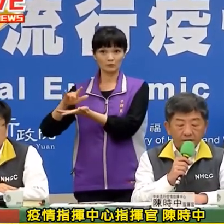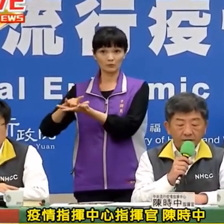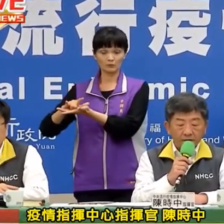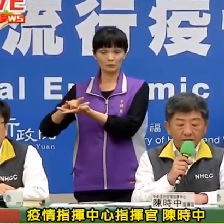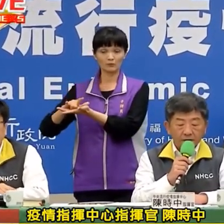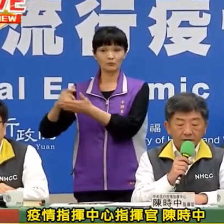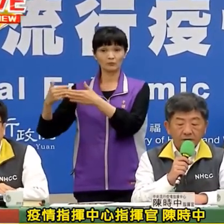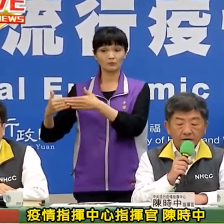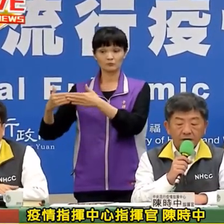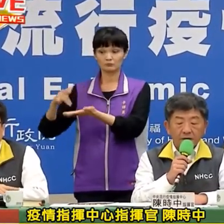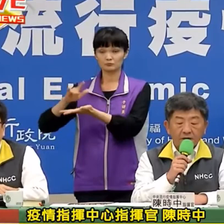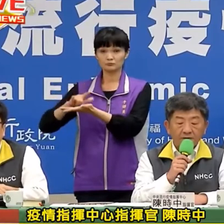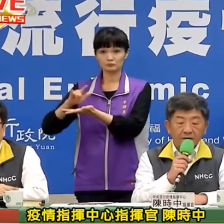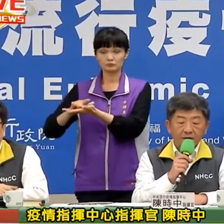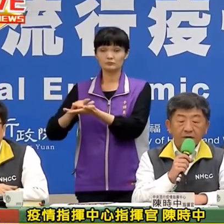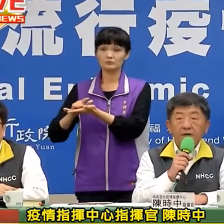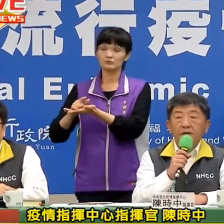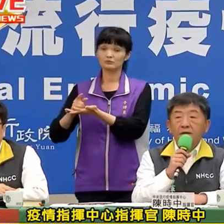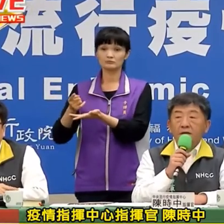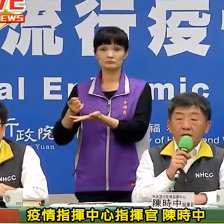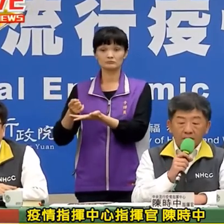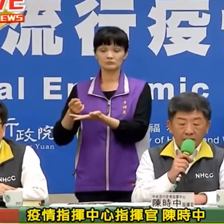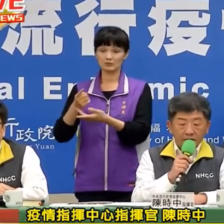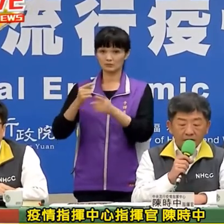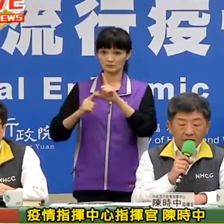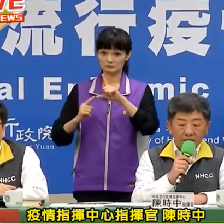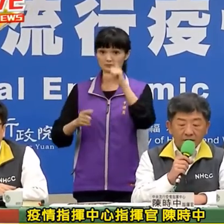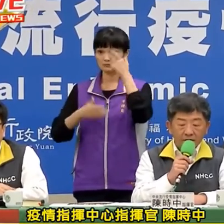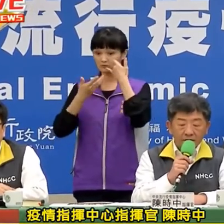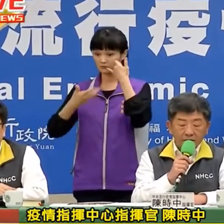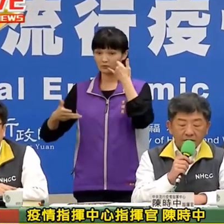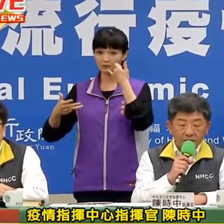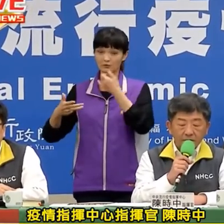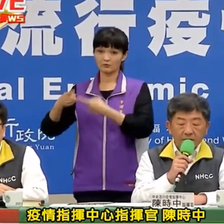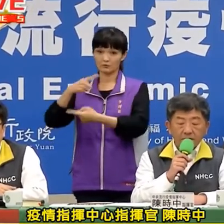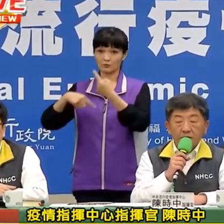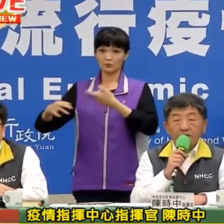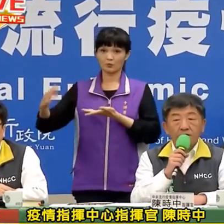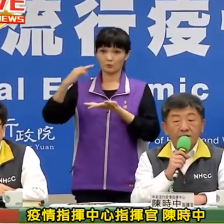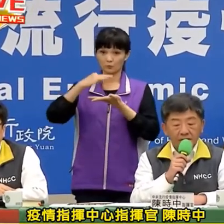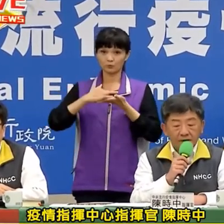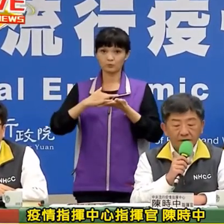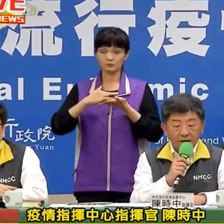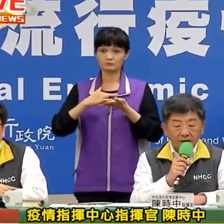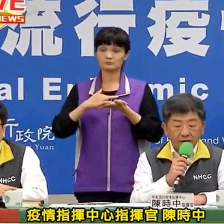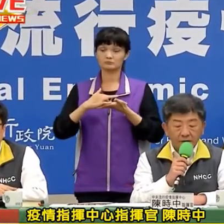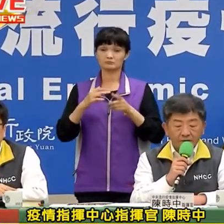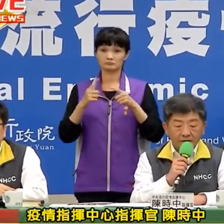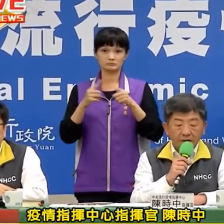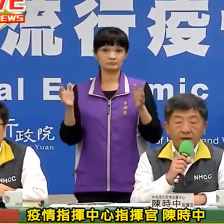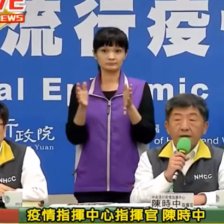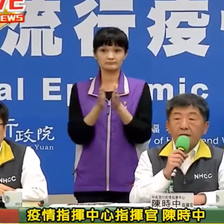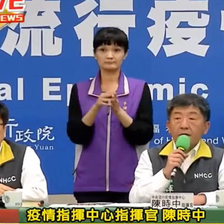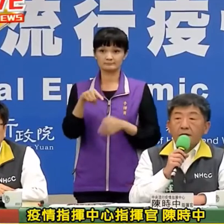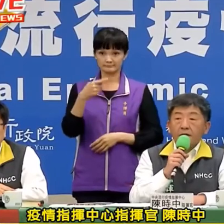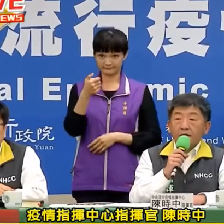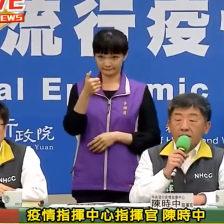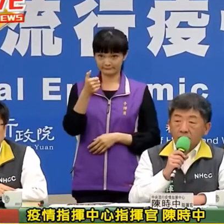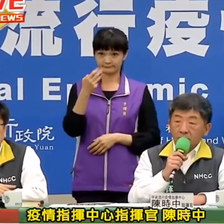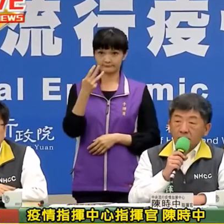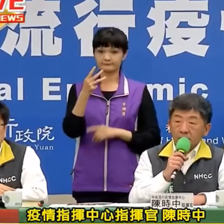武汉的就是应该是从上海返回的专机这是有153人返